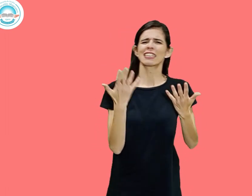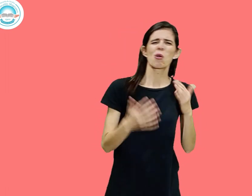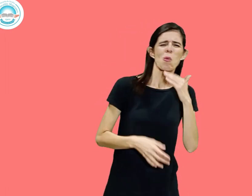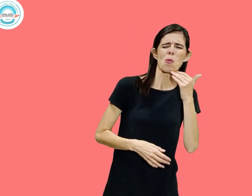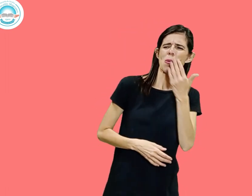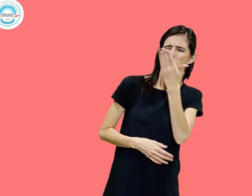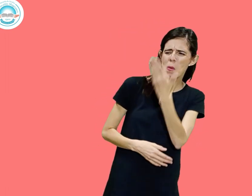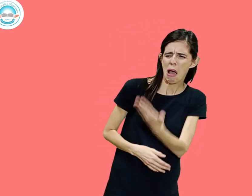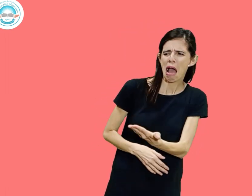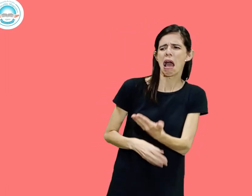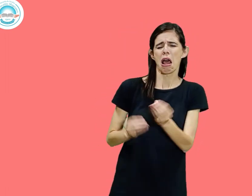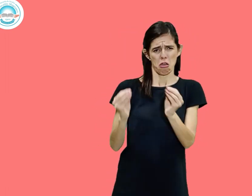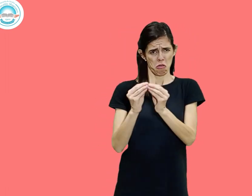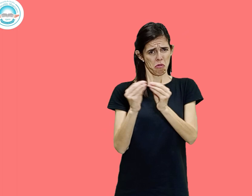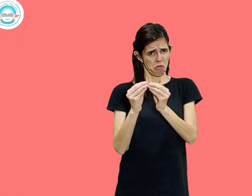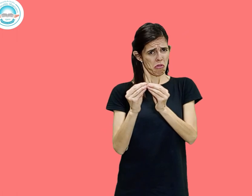compañera pero no somos